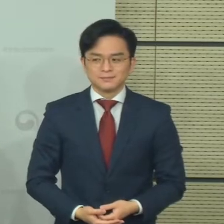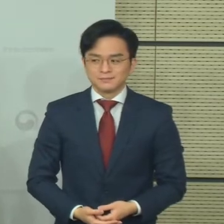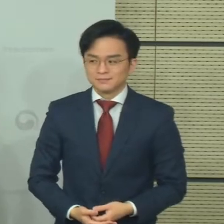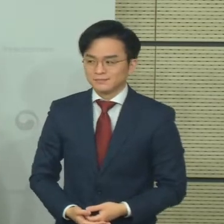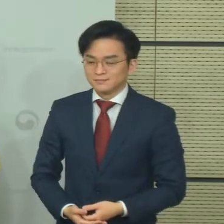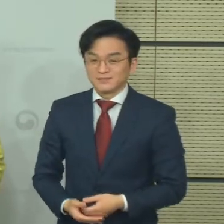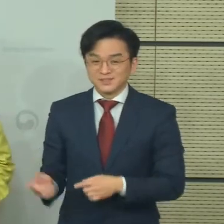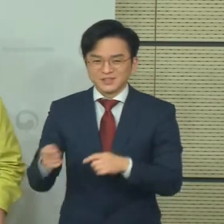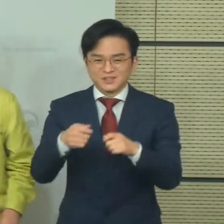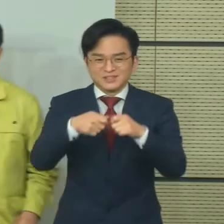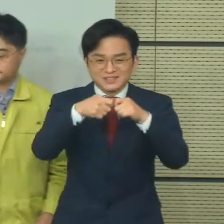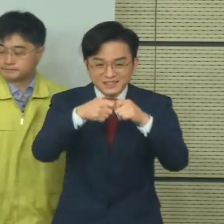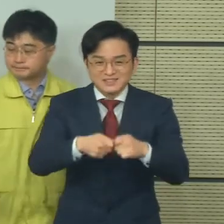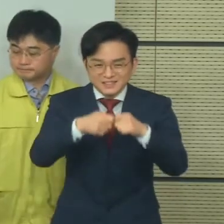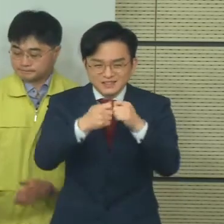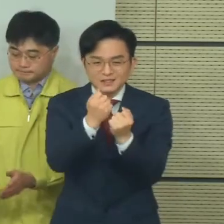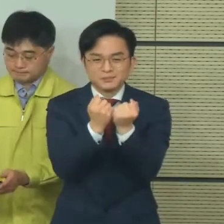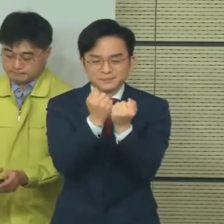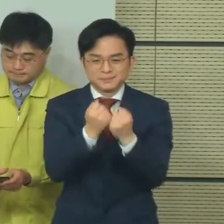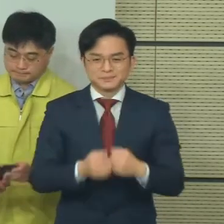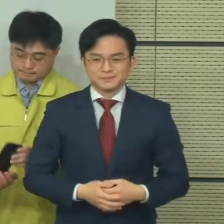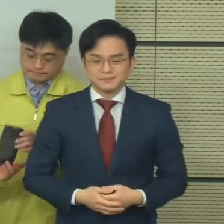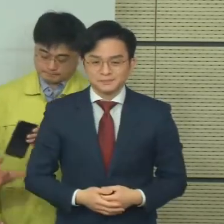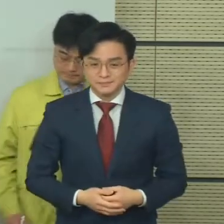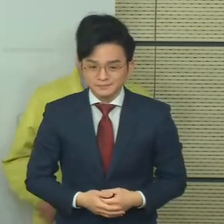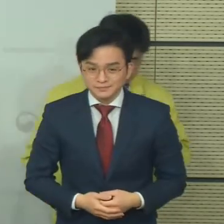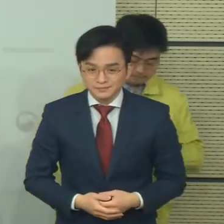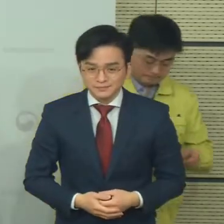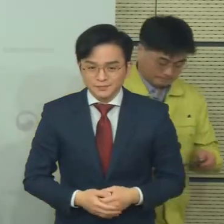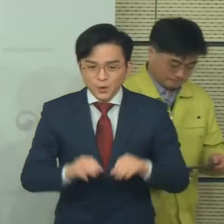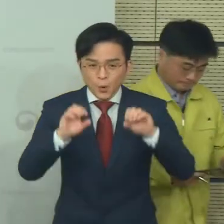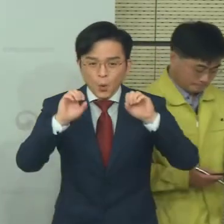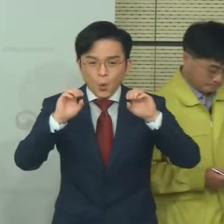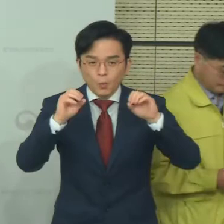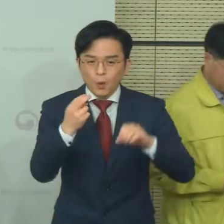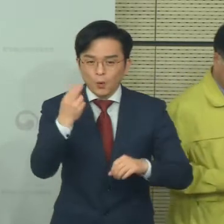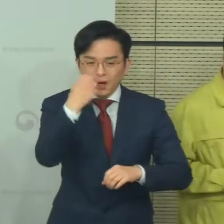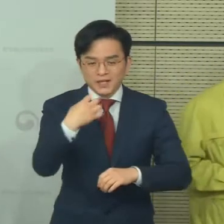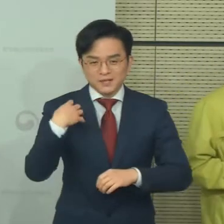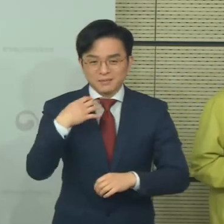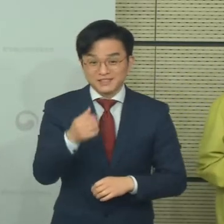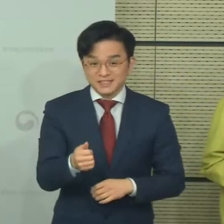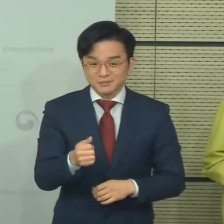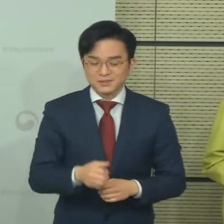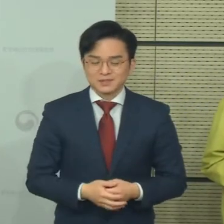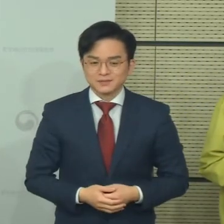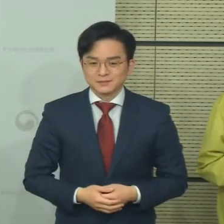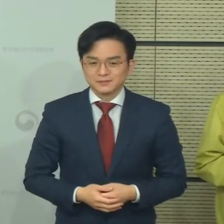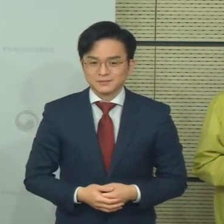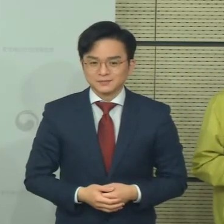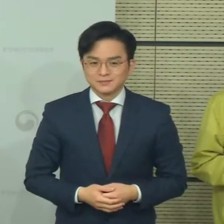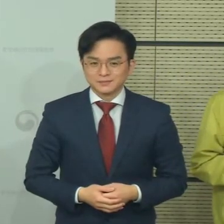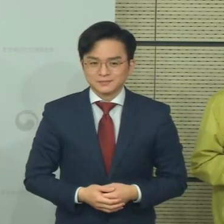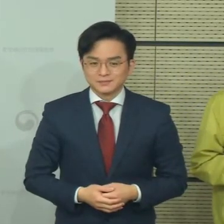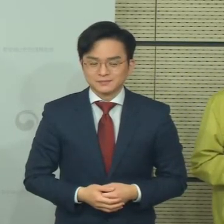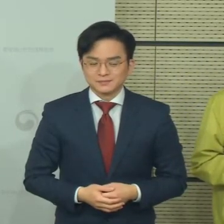추가 설명 네. 부탁드립니다. 예, 홍보관리반장입니다. 그 지금 현재 말씀드린